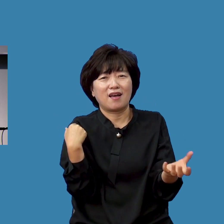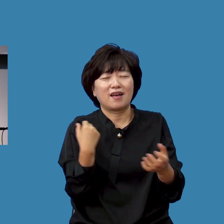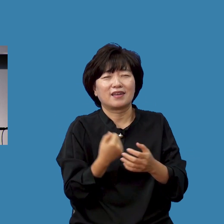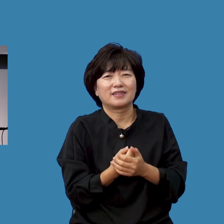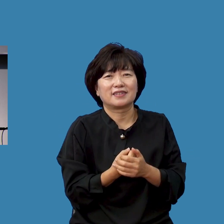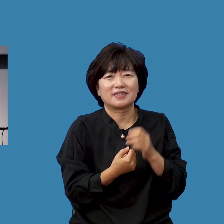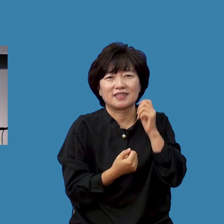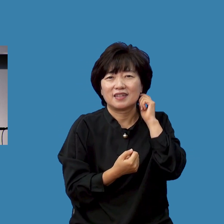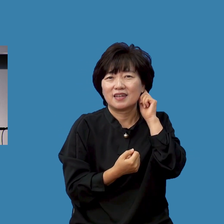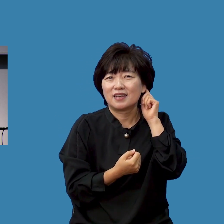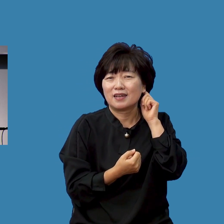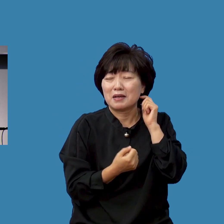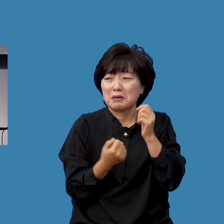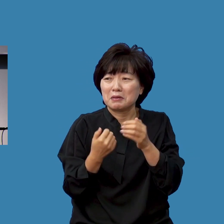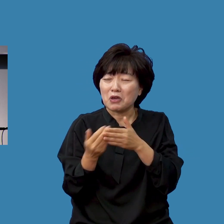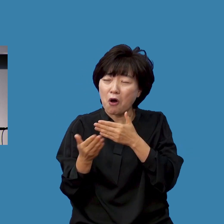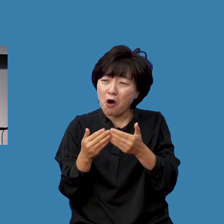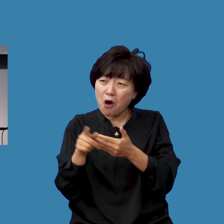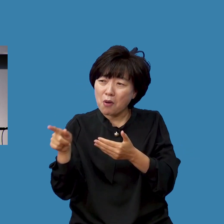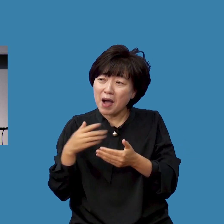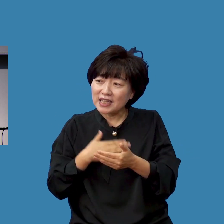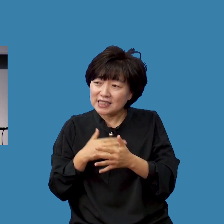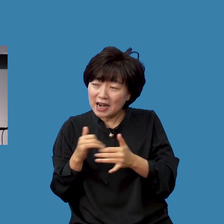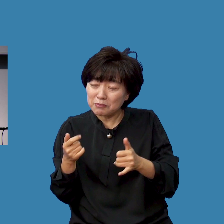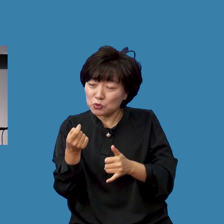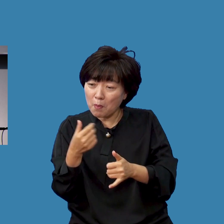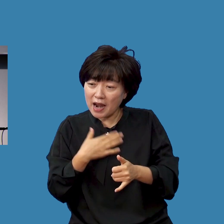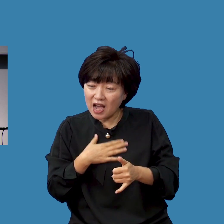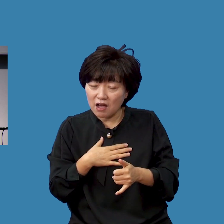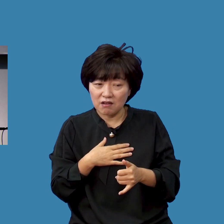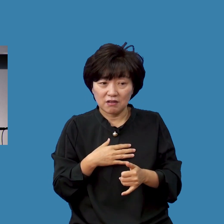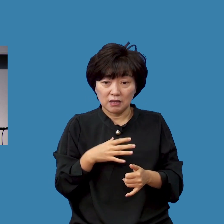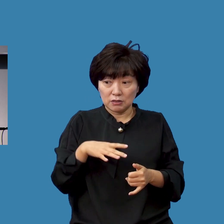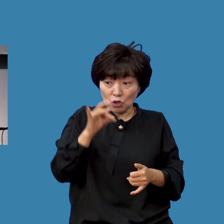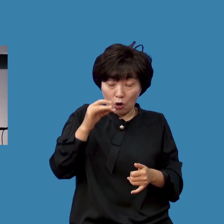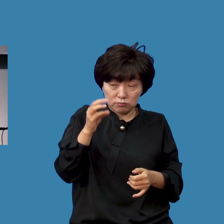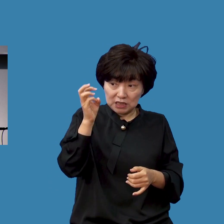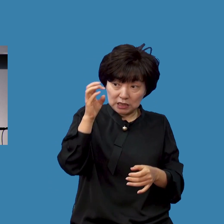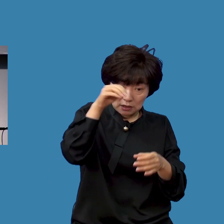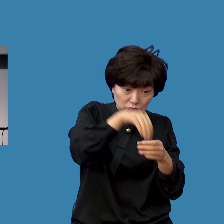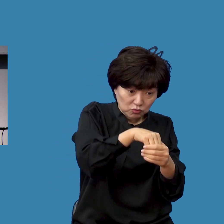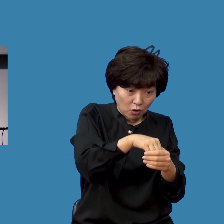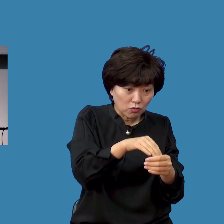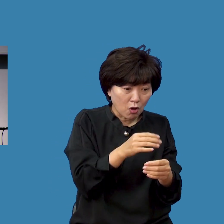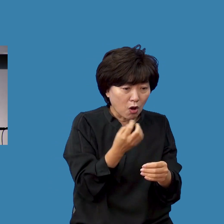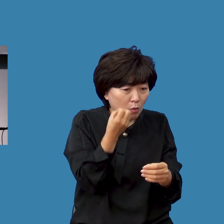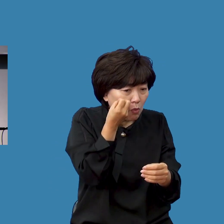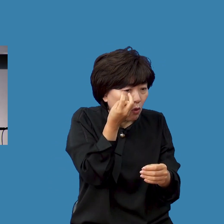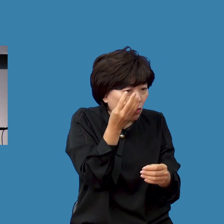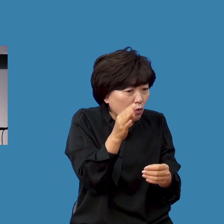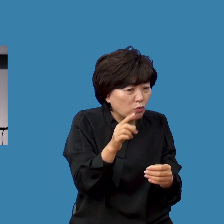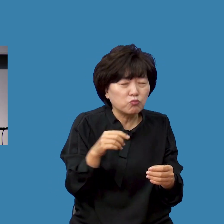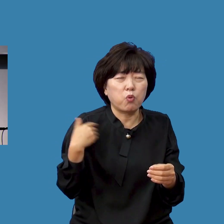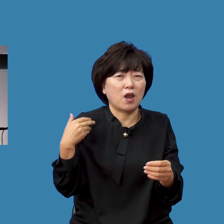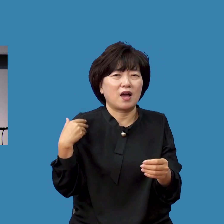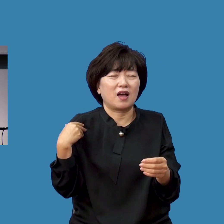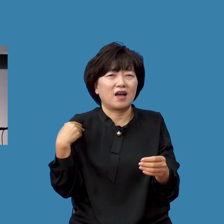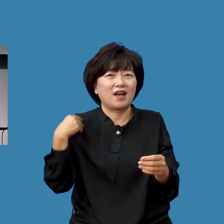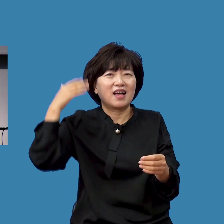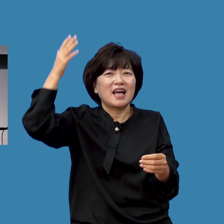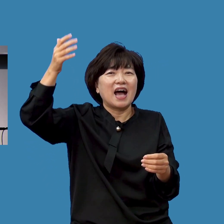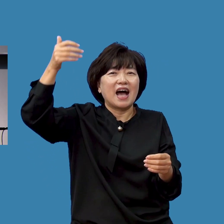해본 사람은 이제 알 수 있는데 보통 처음으로 심는 씨앗에 대해서는 그것이 얼마나 있어야 열매를 맺는지 몰라요.